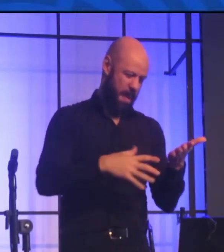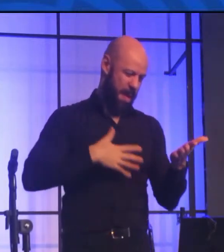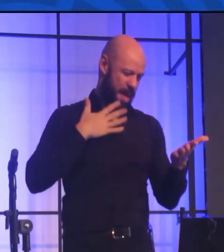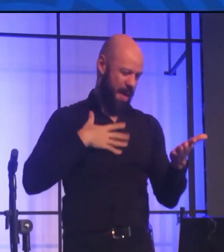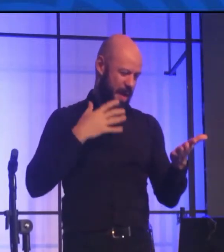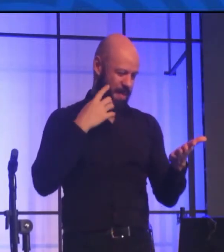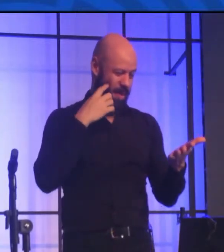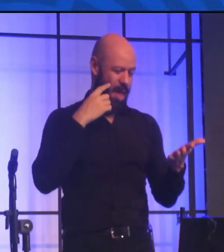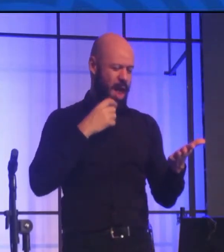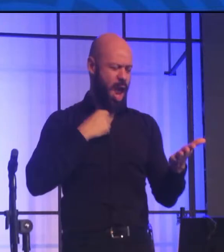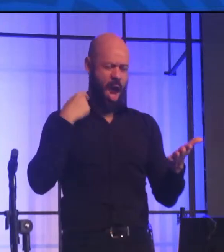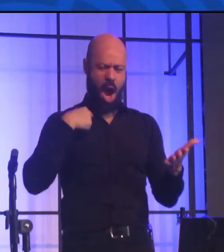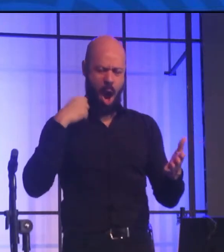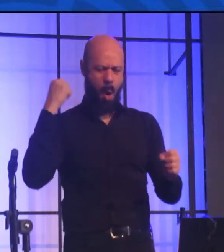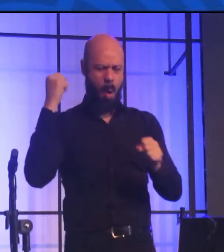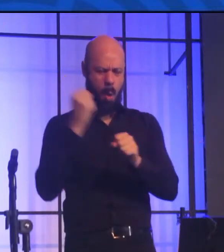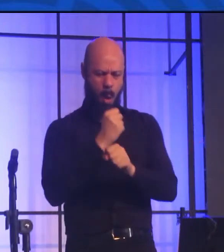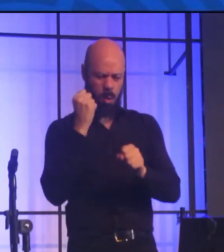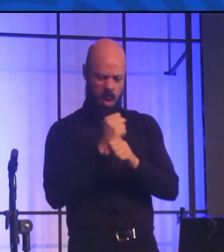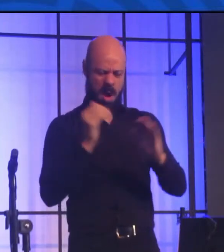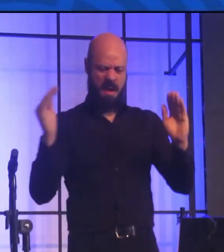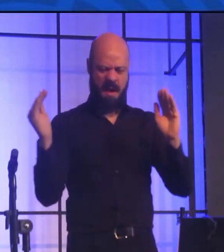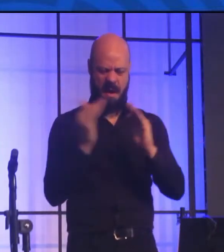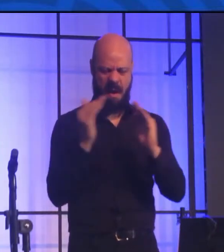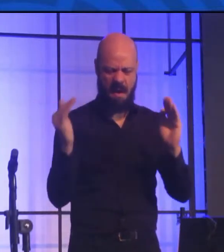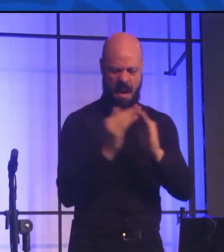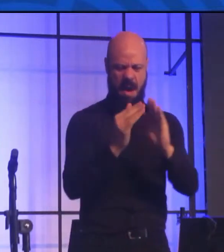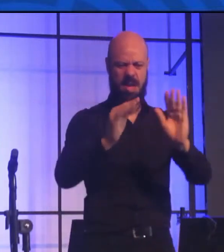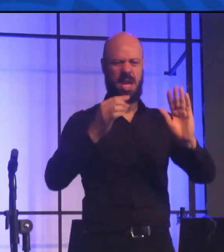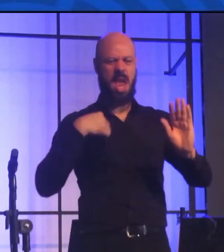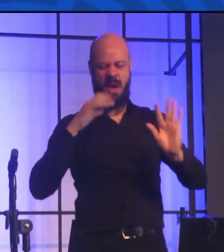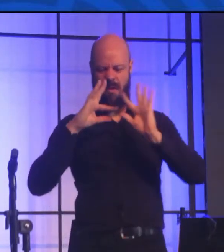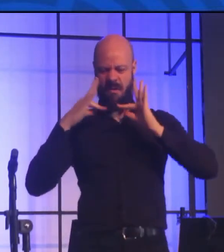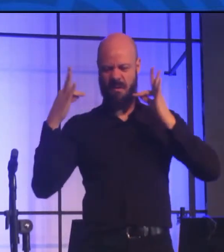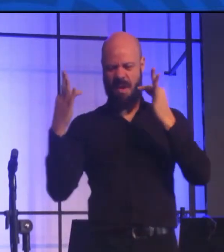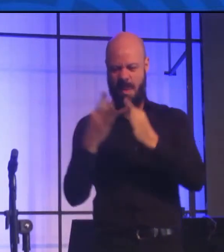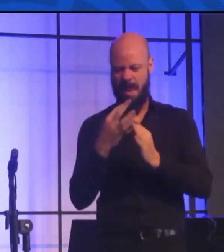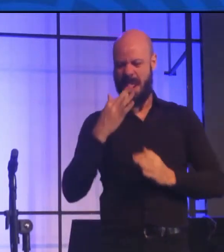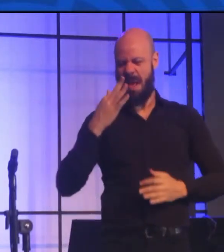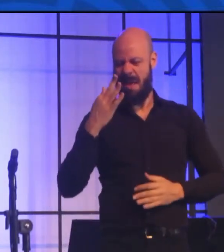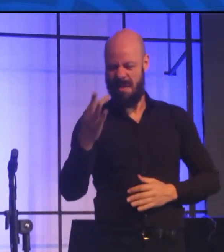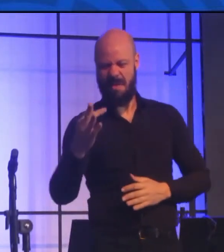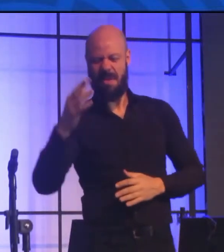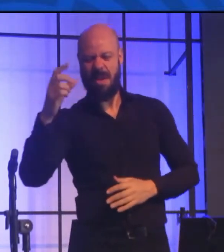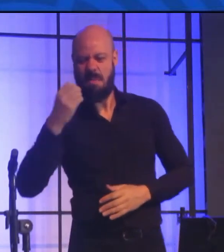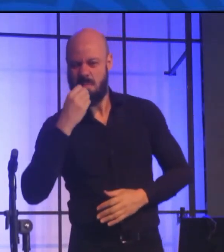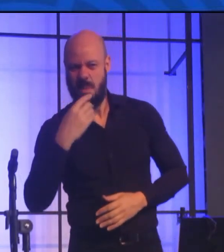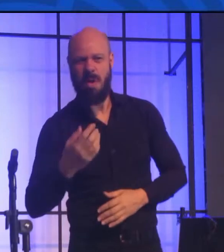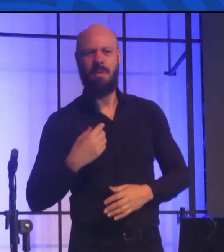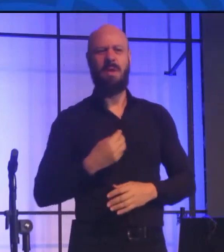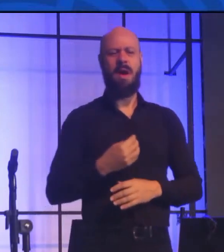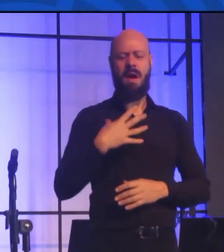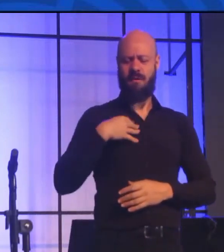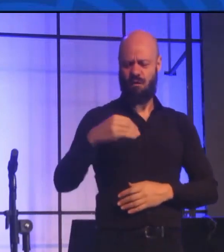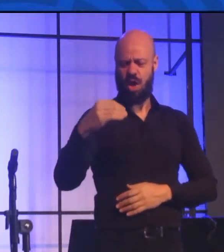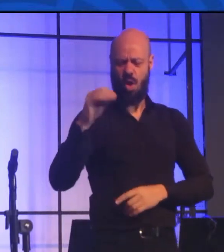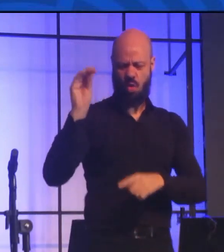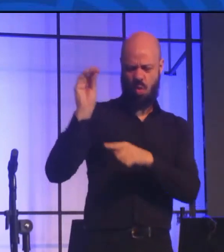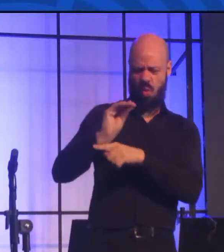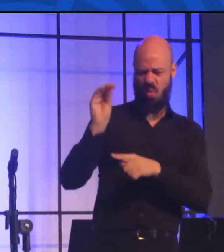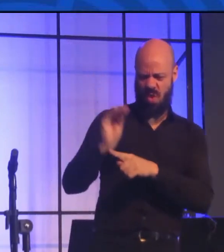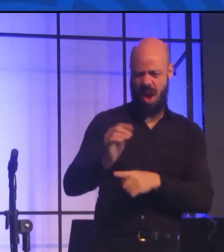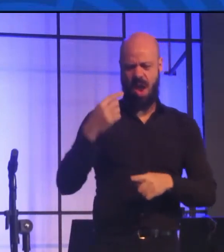vou construir a minha casa, a minha família. Eu vou cuidar dos meus filhos. Eu